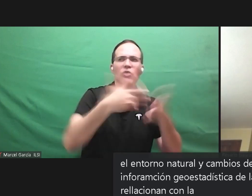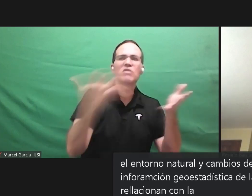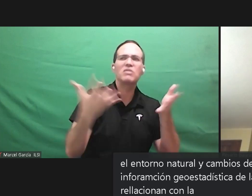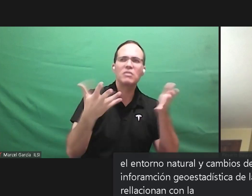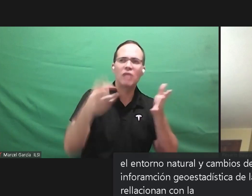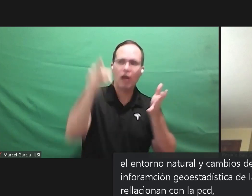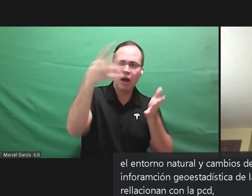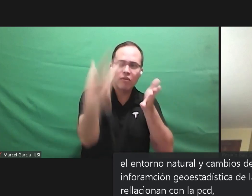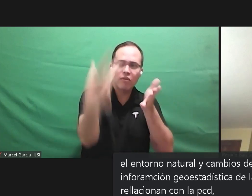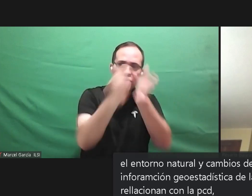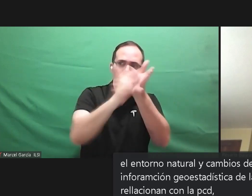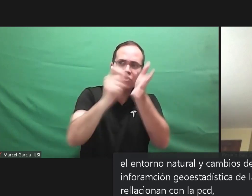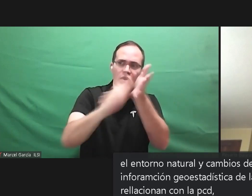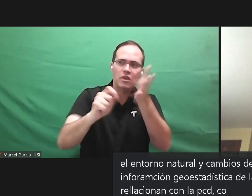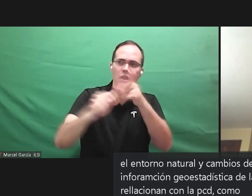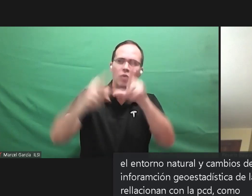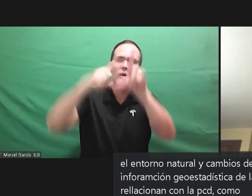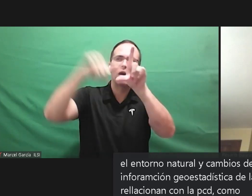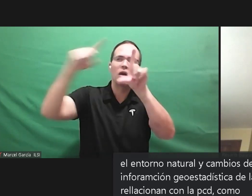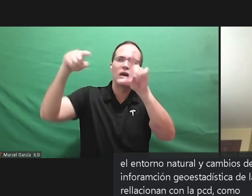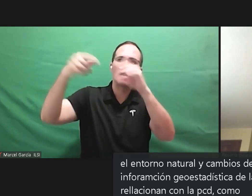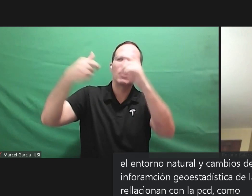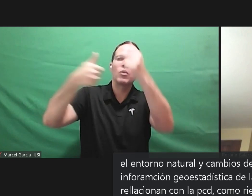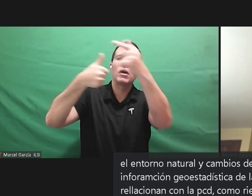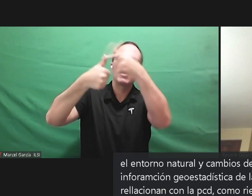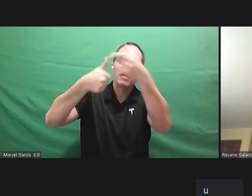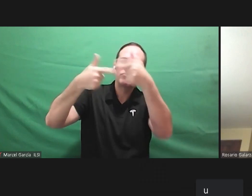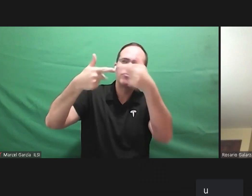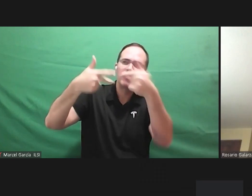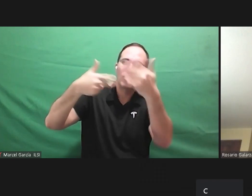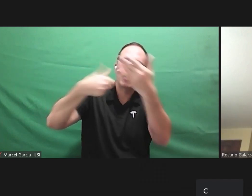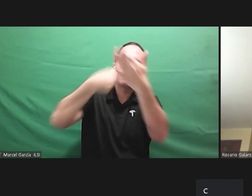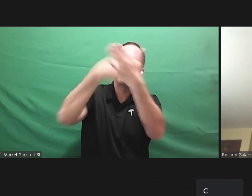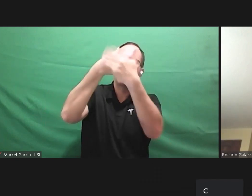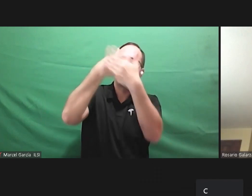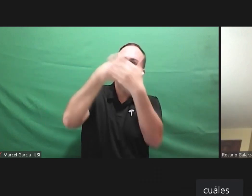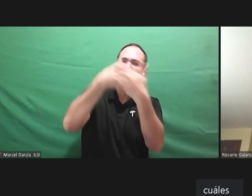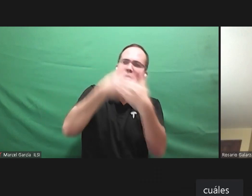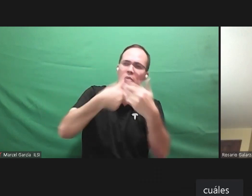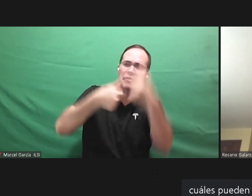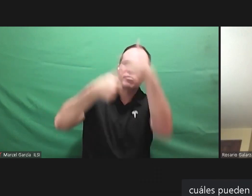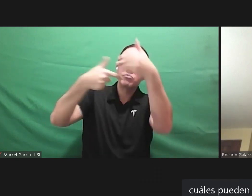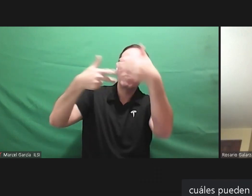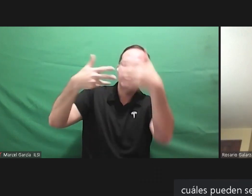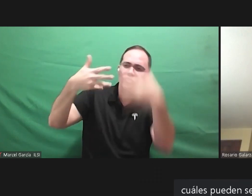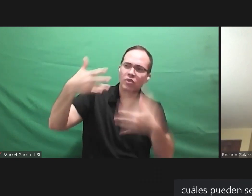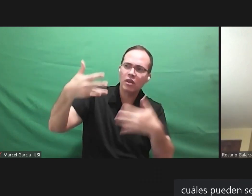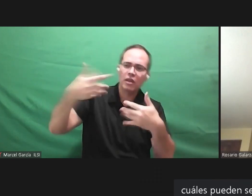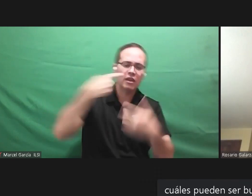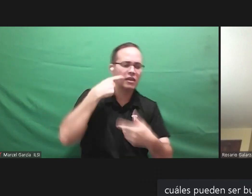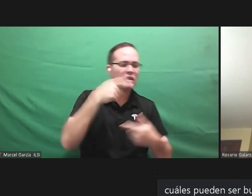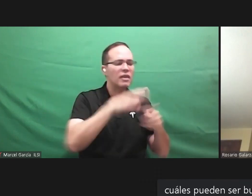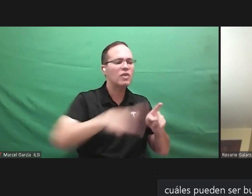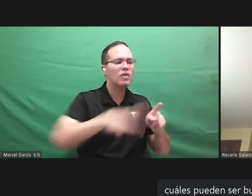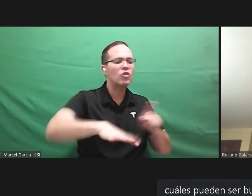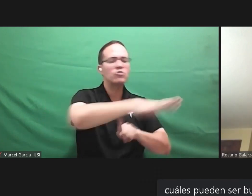buenos indicadores en torno a la discapacidad, de que no se relacionen con la persona, sino con el contexto de las personas?